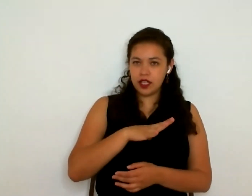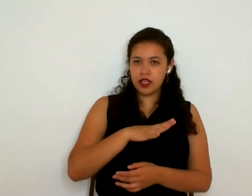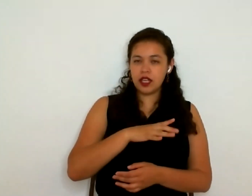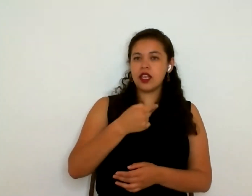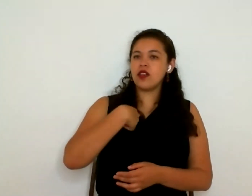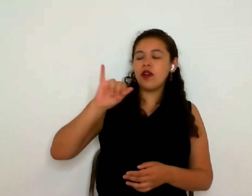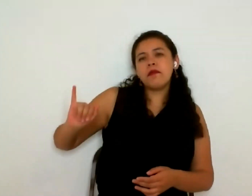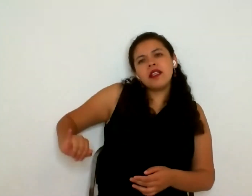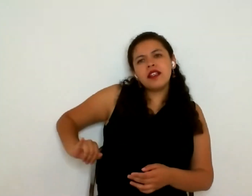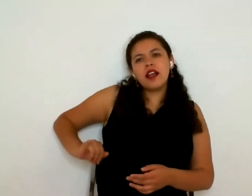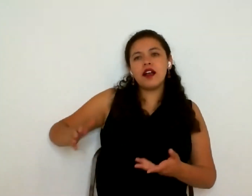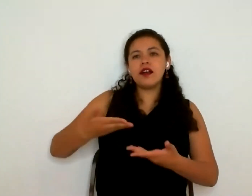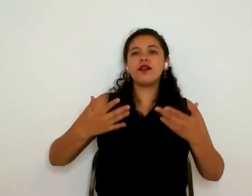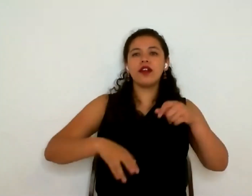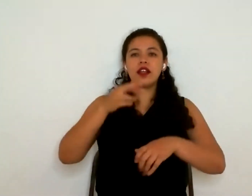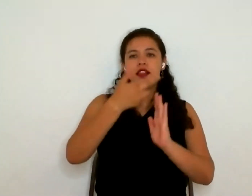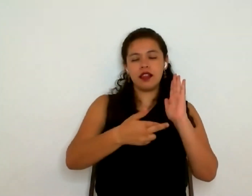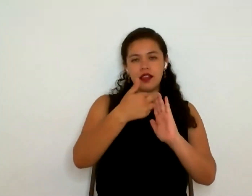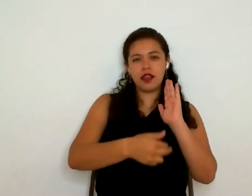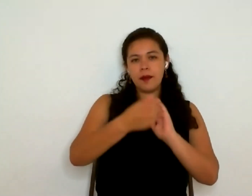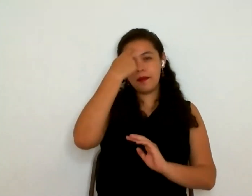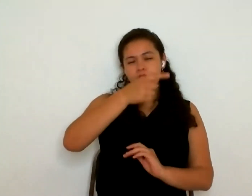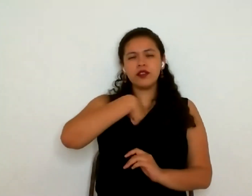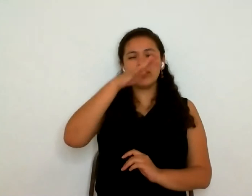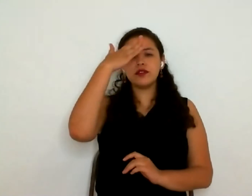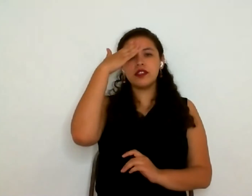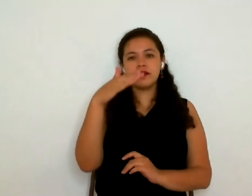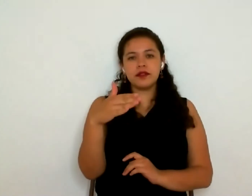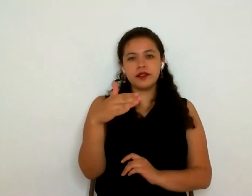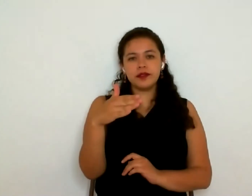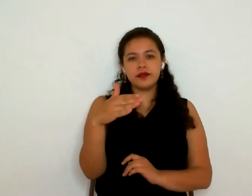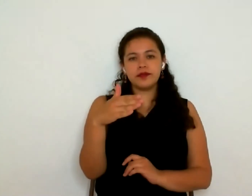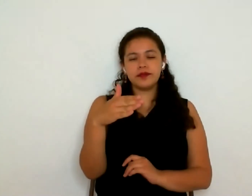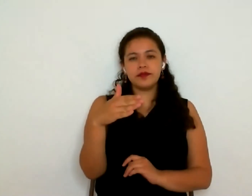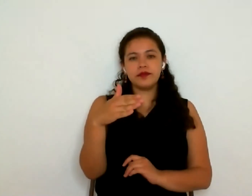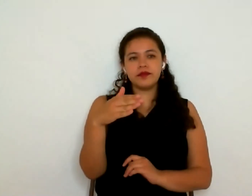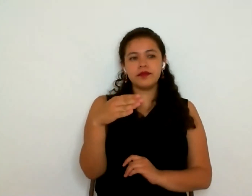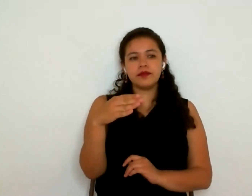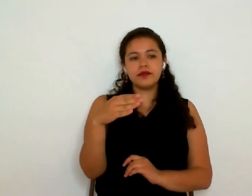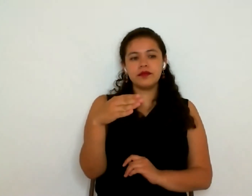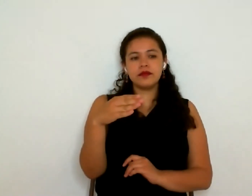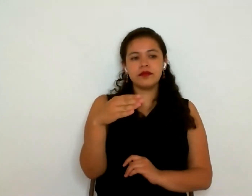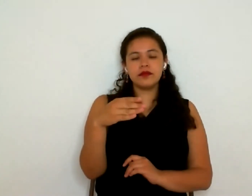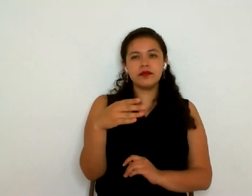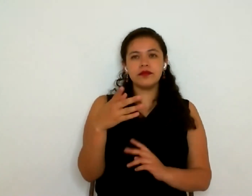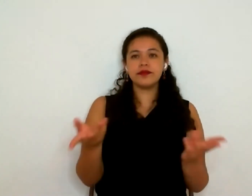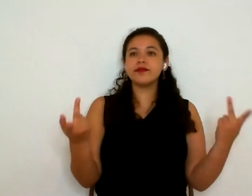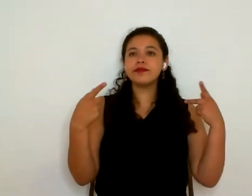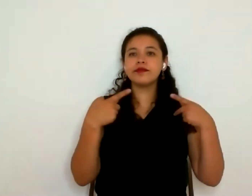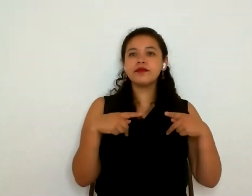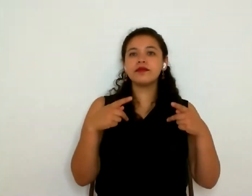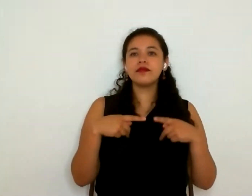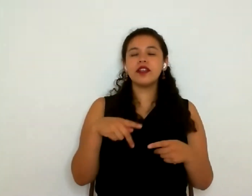tomar este taller para saber este realmente que esta persona necesita ese